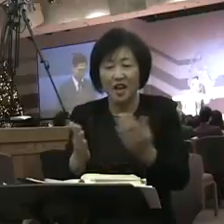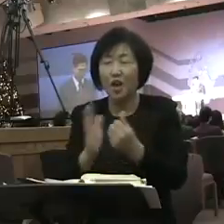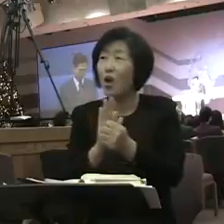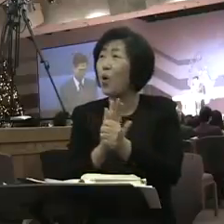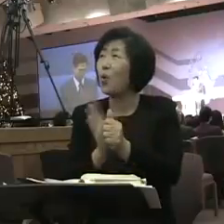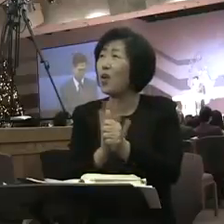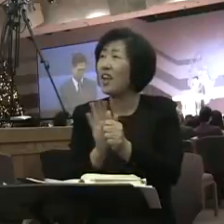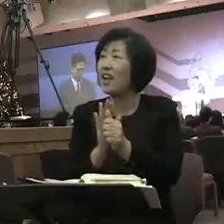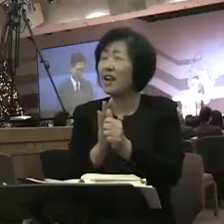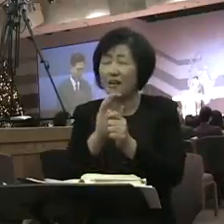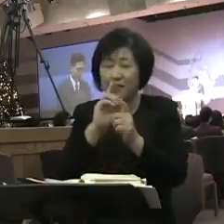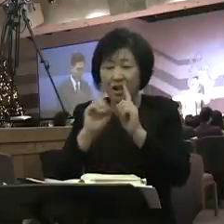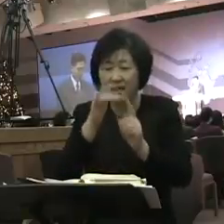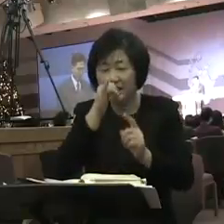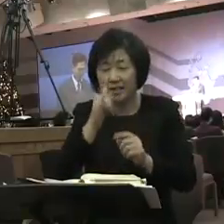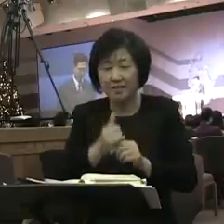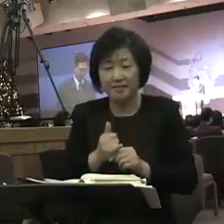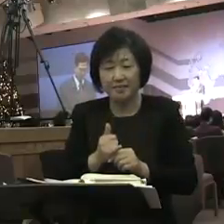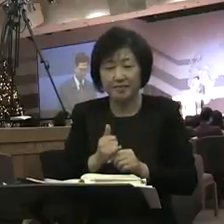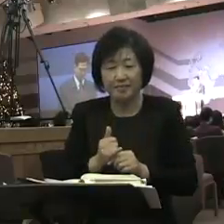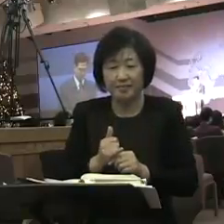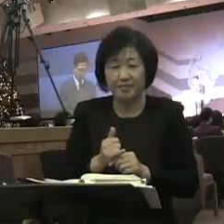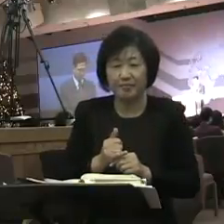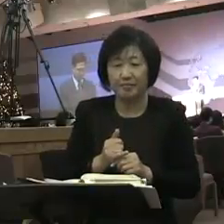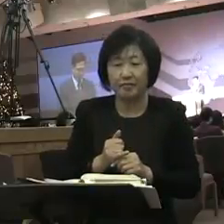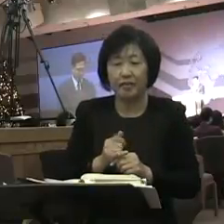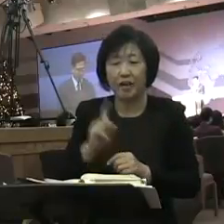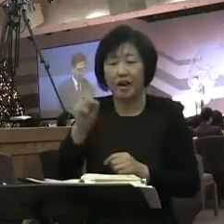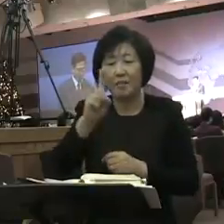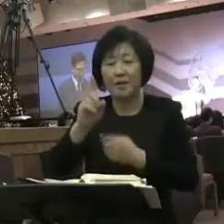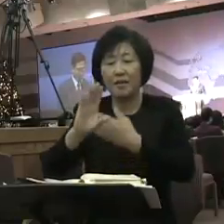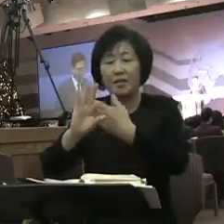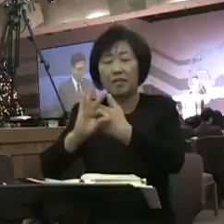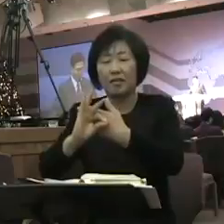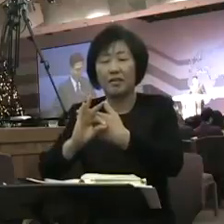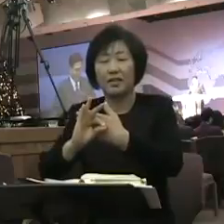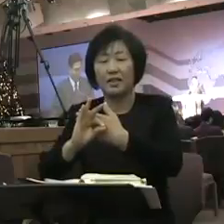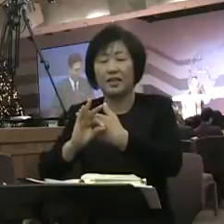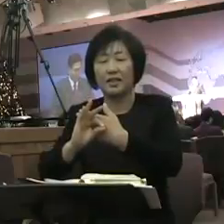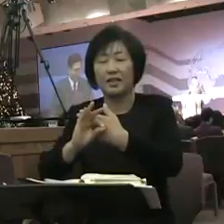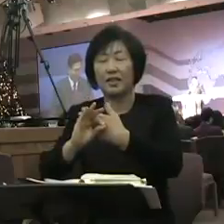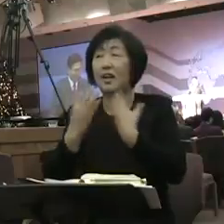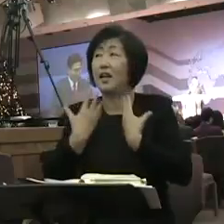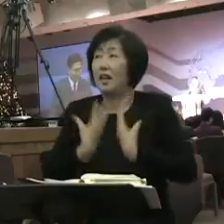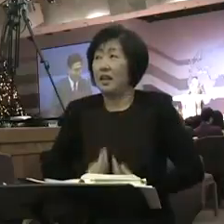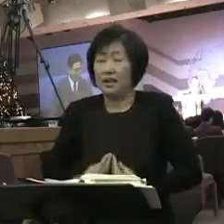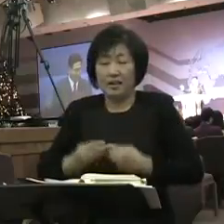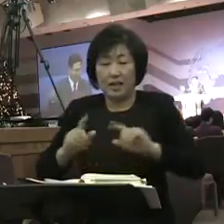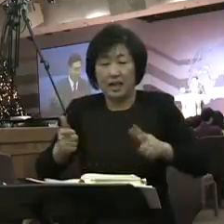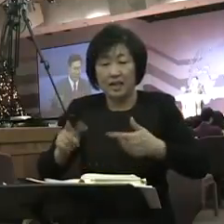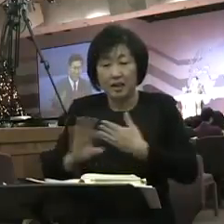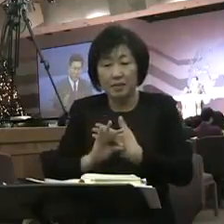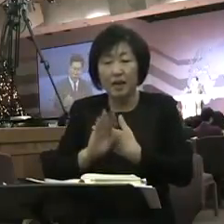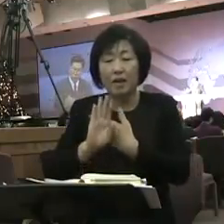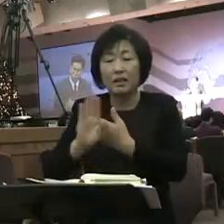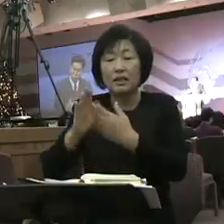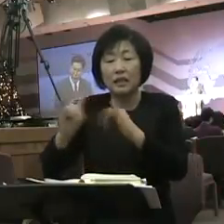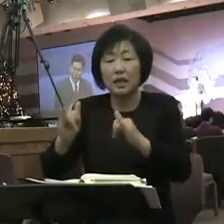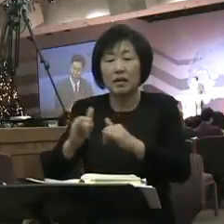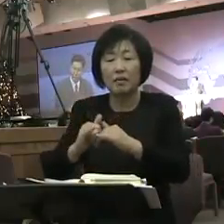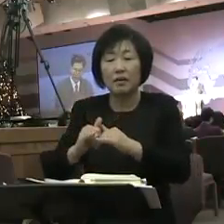있습니다. 뭐라고 해요? 우리가 낙심하지 아니하노니 겉사람은